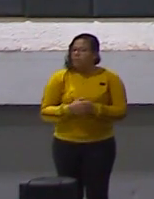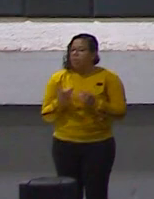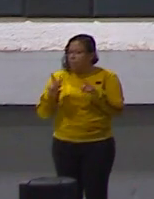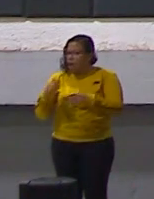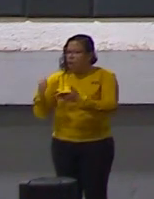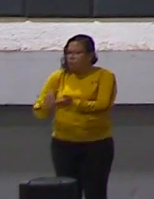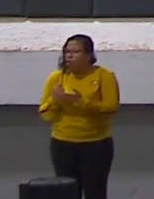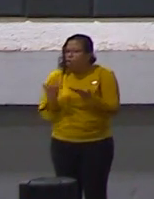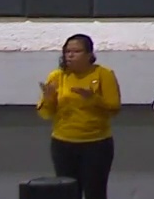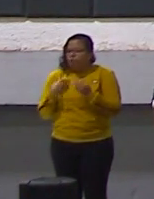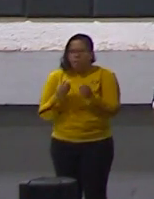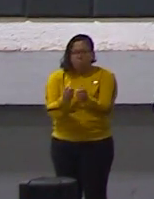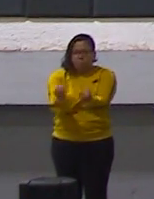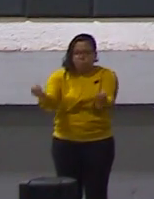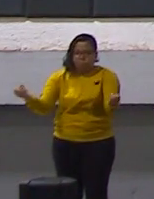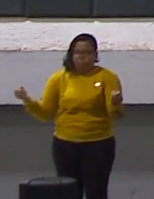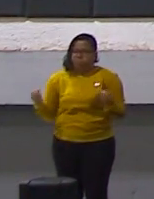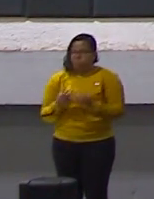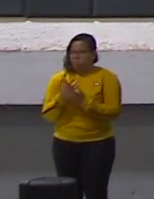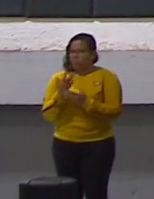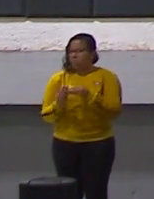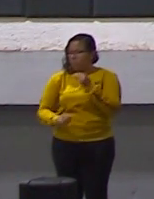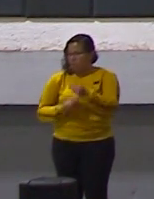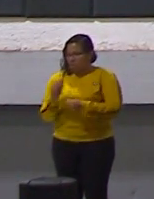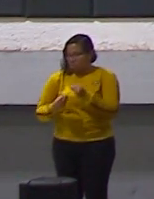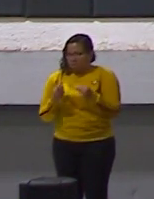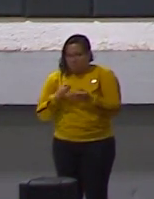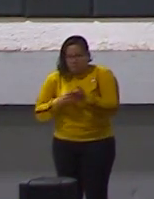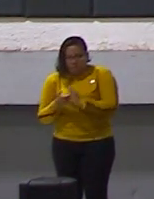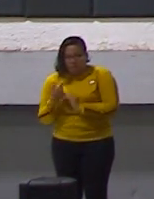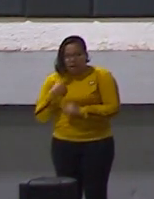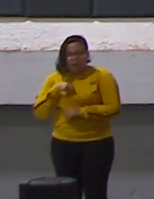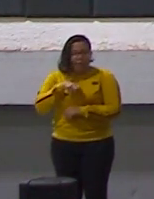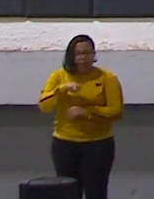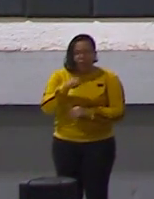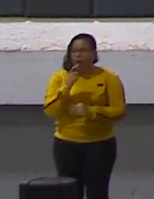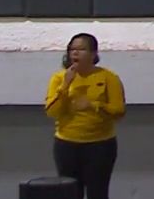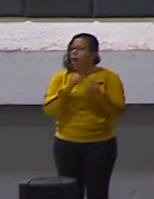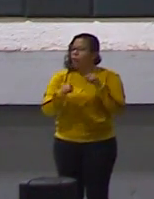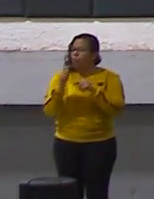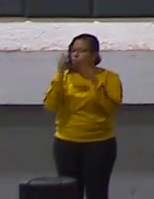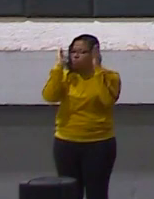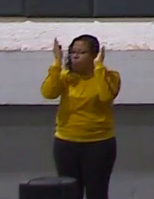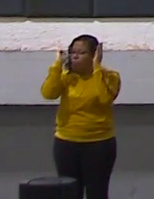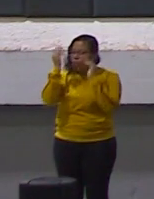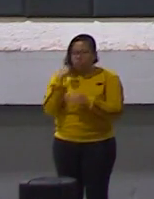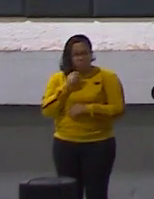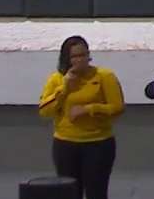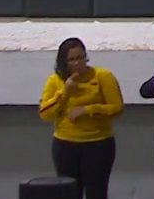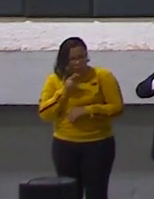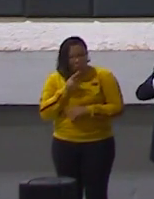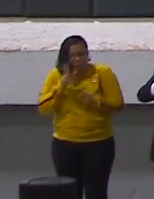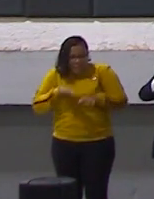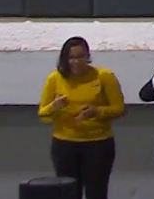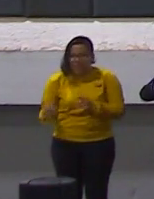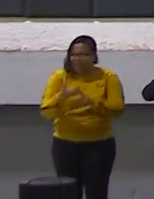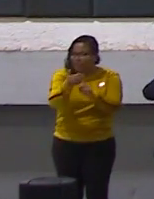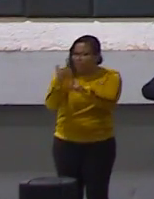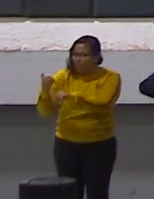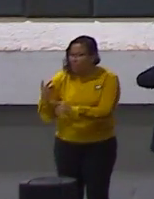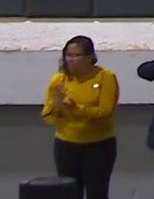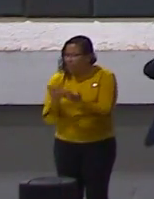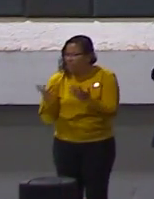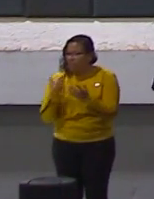modelos de val maría unos burros bellísimos que los habían puesto allí pero resulta que eso tiene un significado enorme